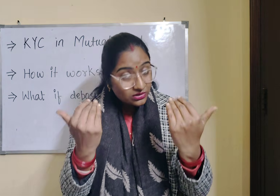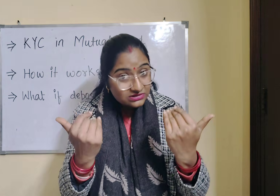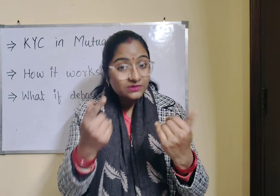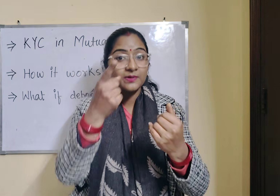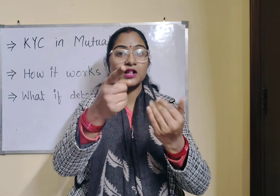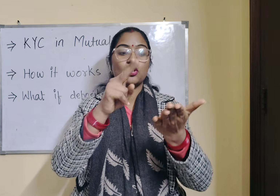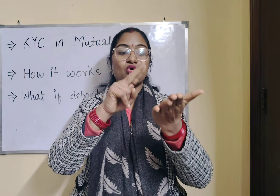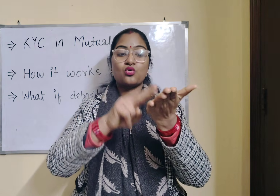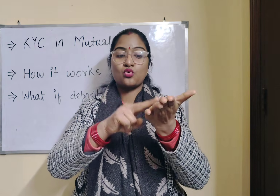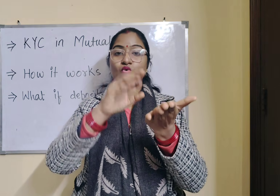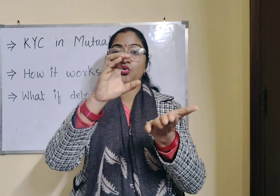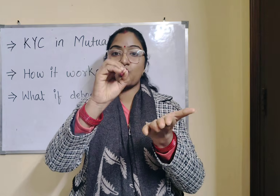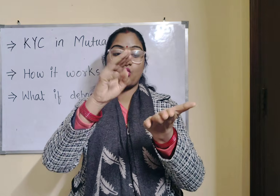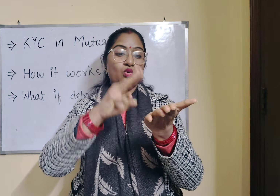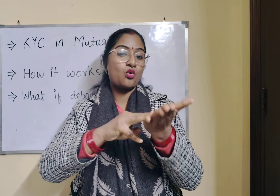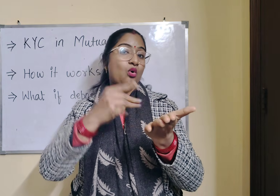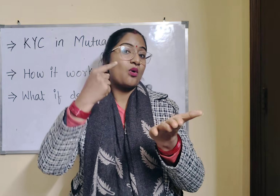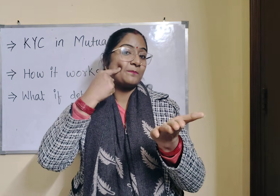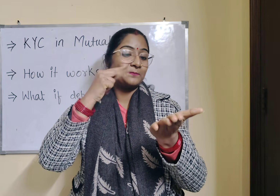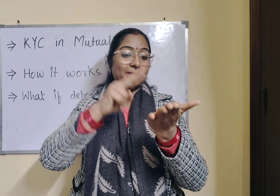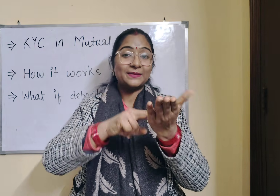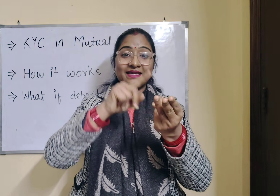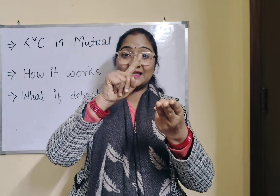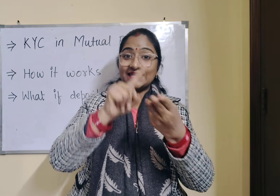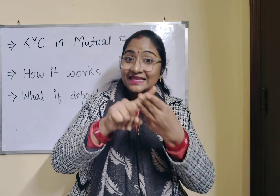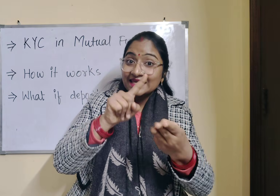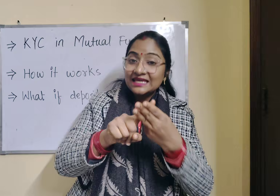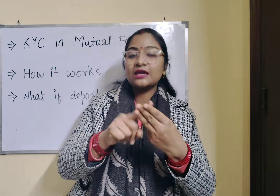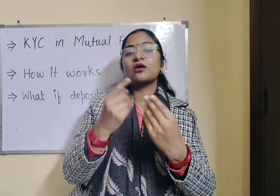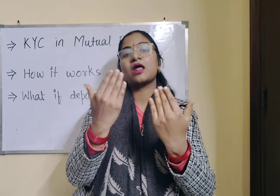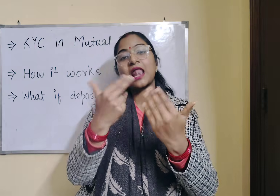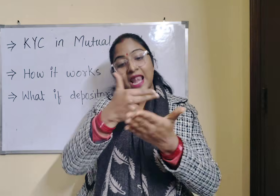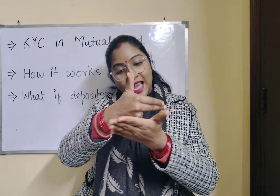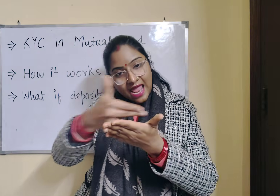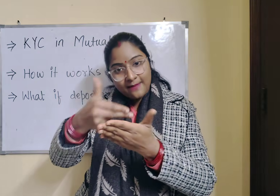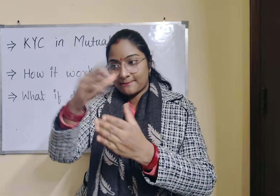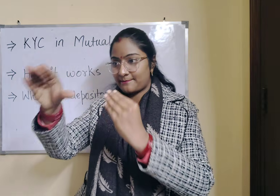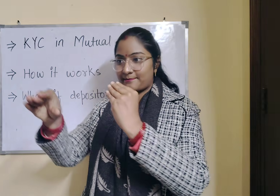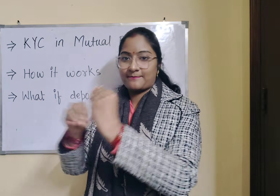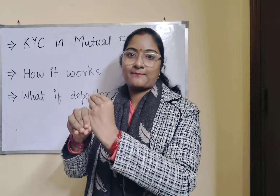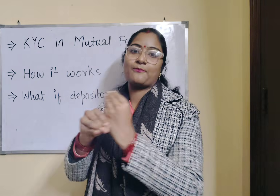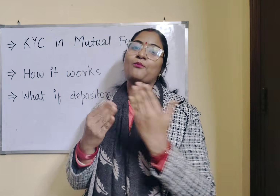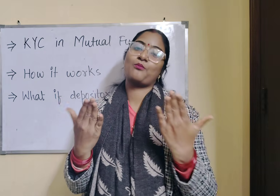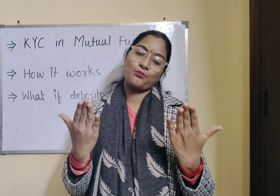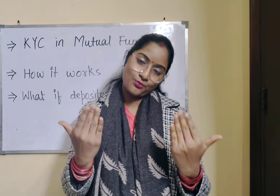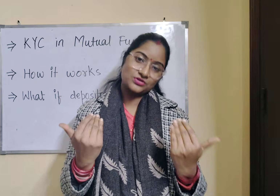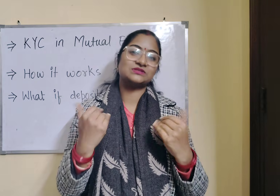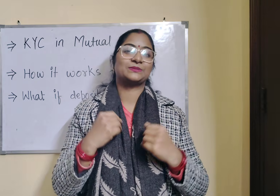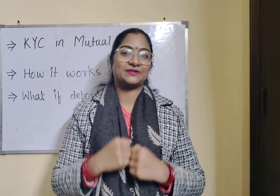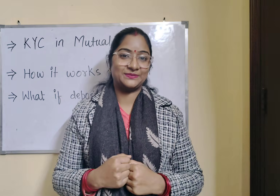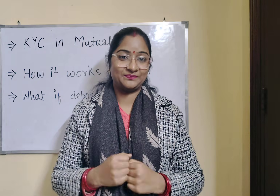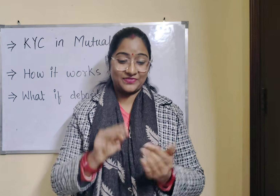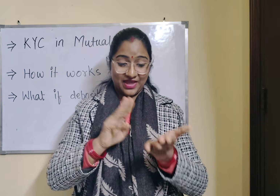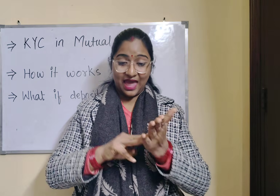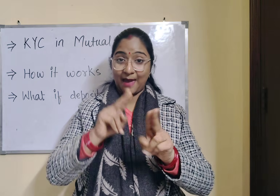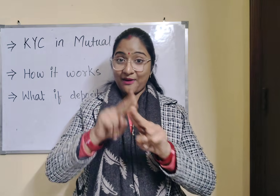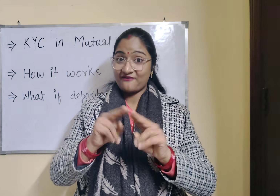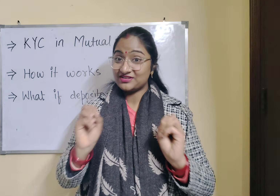होती है पॉसिबल है, आप जब अपना म्यूचुअल फंड का अकाउंट ओपन कराएंगे तो वहाँ पे अगर आपसे नॉमिनी मांगता है तो आप अपने नॉमिनी को ऐड